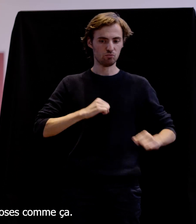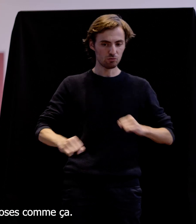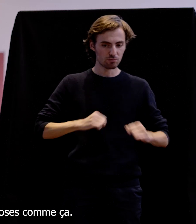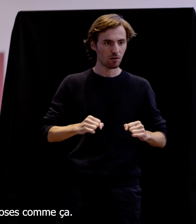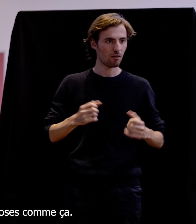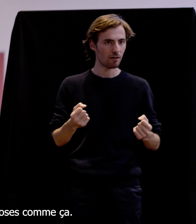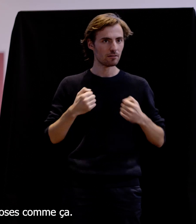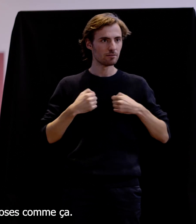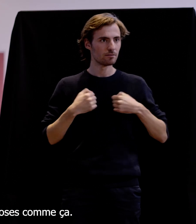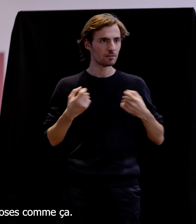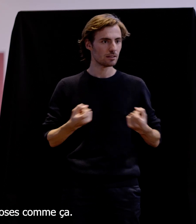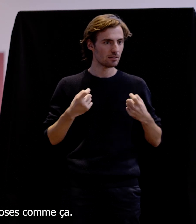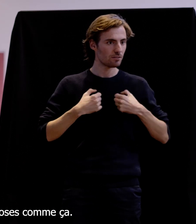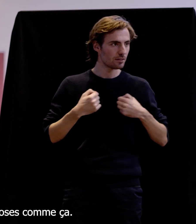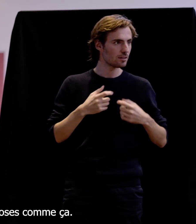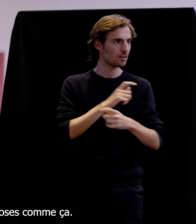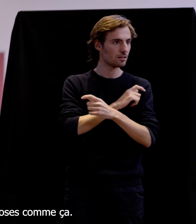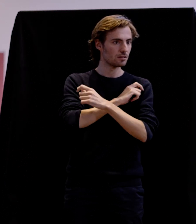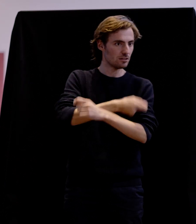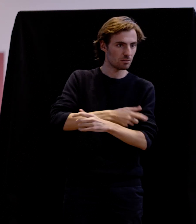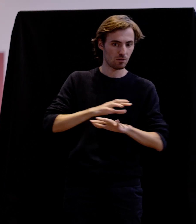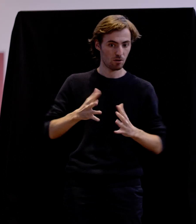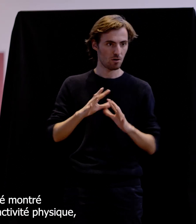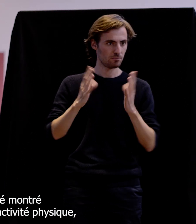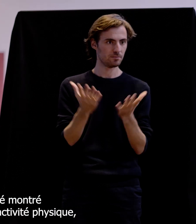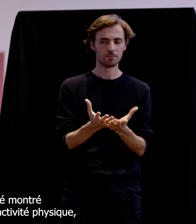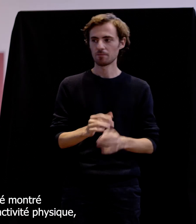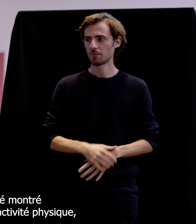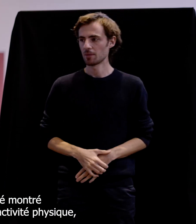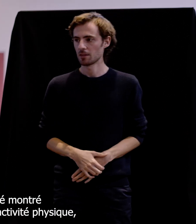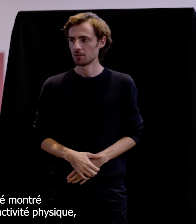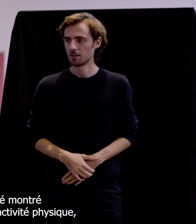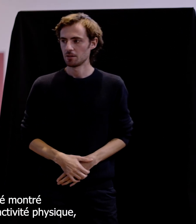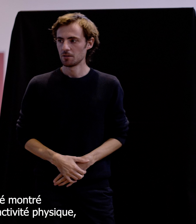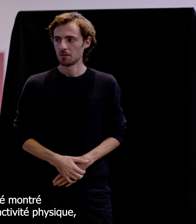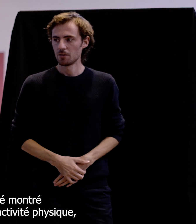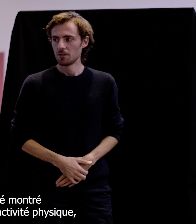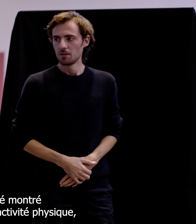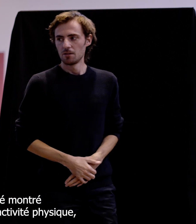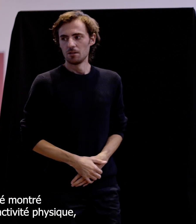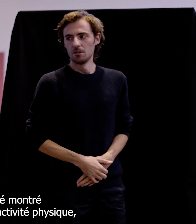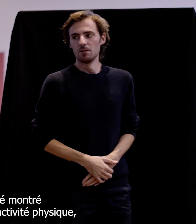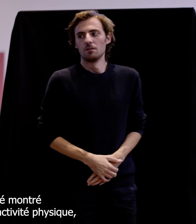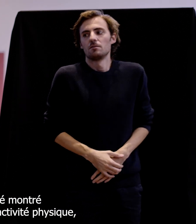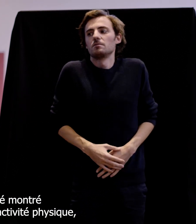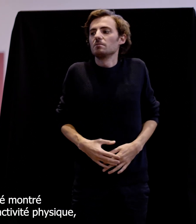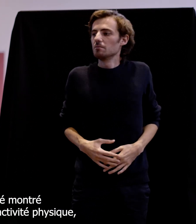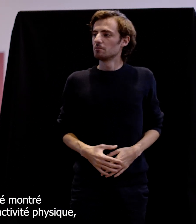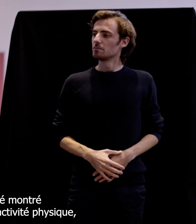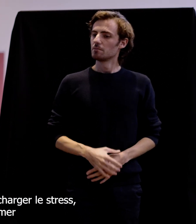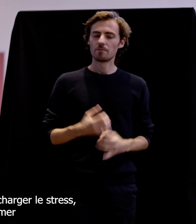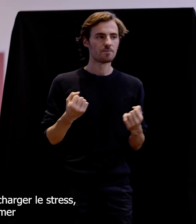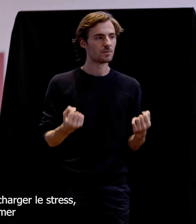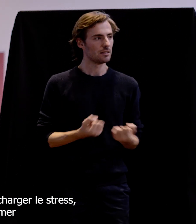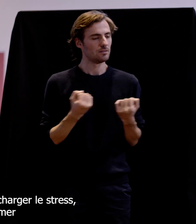physique et à la gym, aux choses comme ça, quoi. » Donc, ça a été montré que tout ce qui est activité